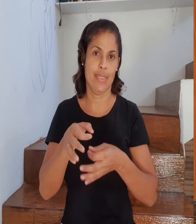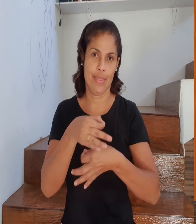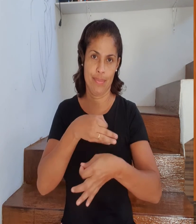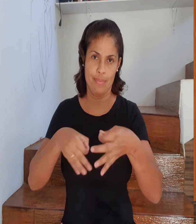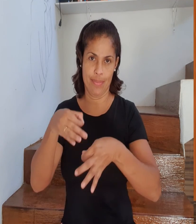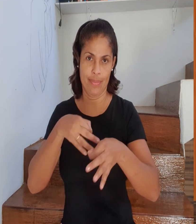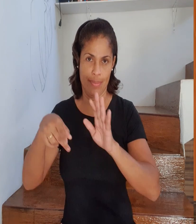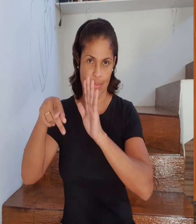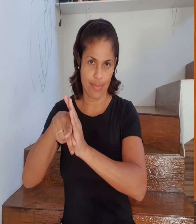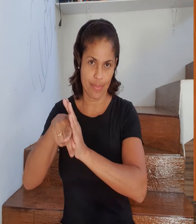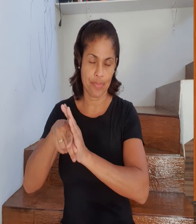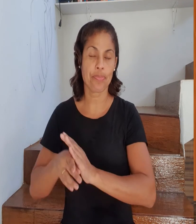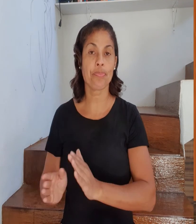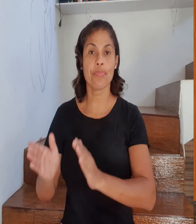celular.